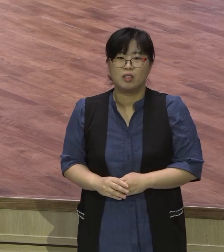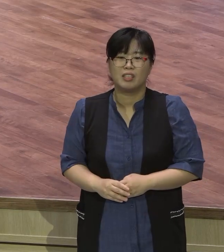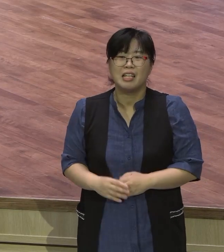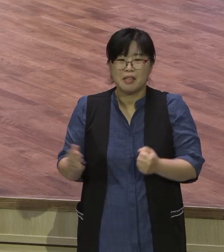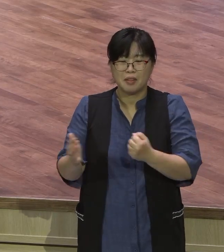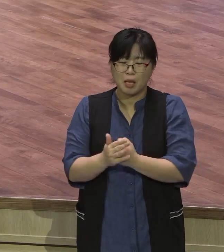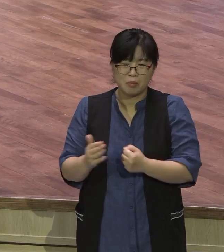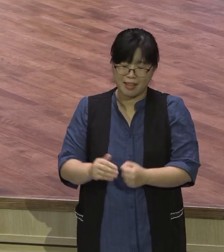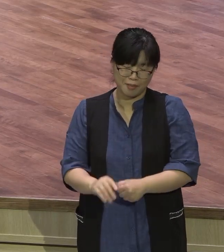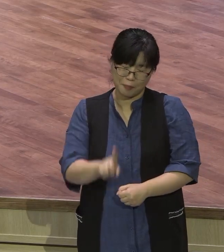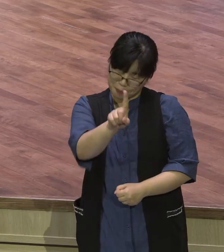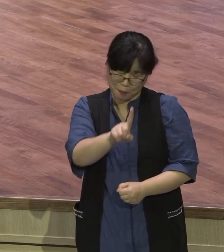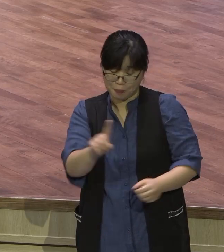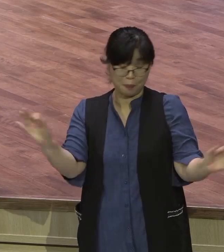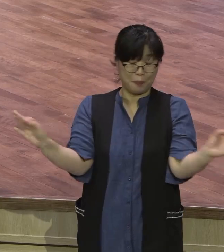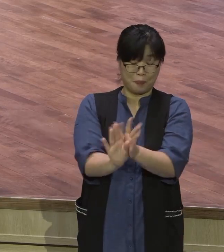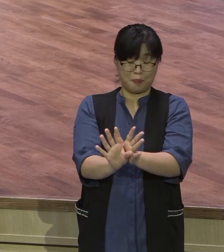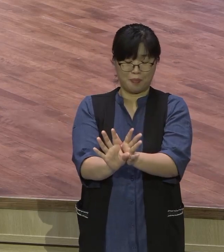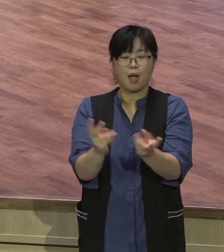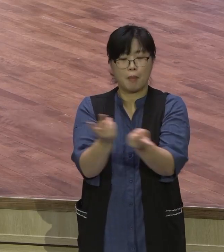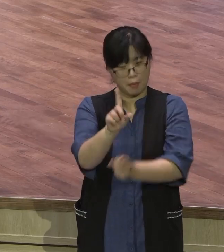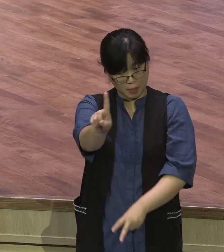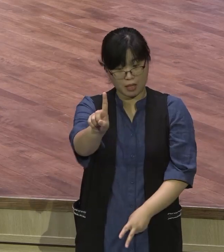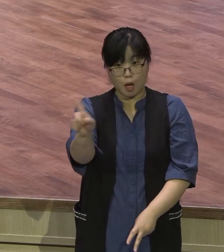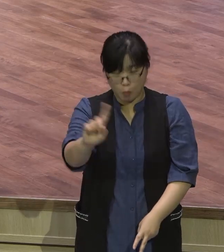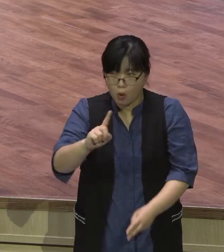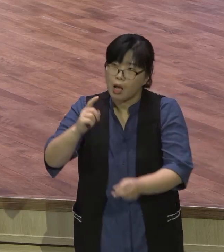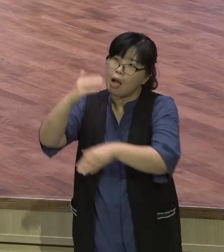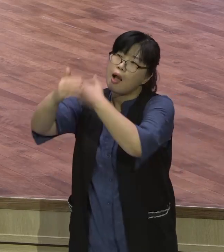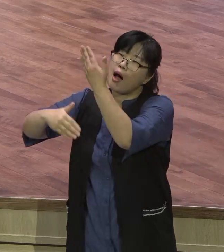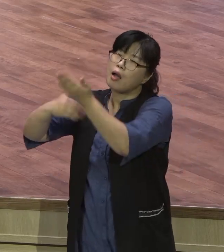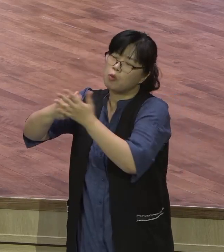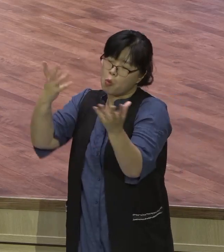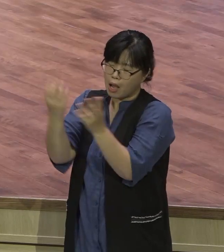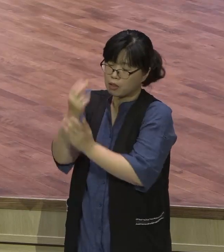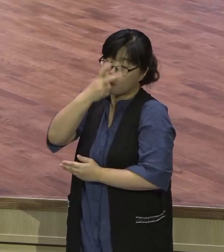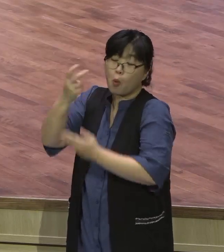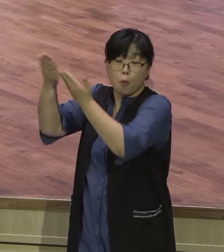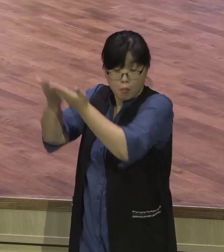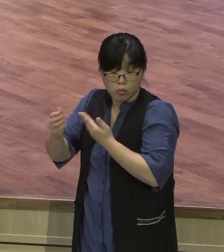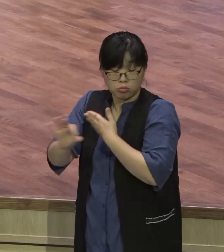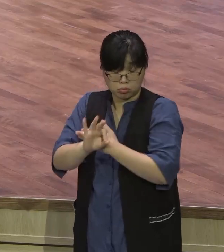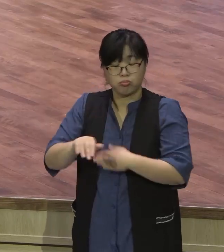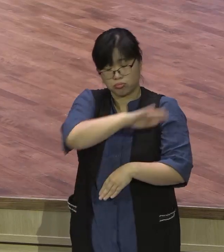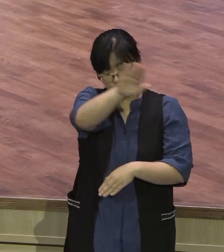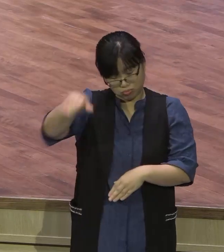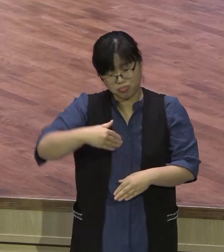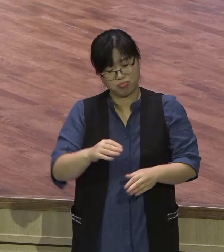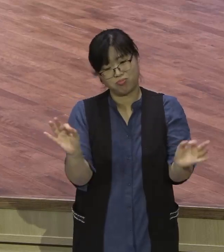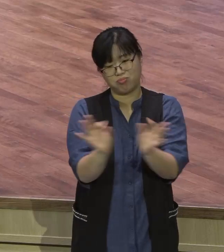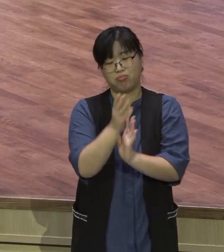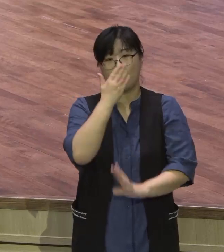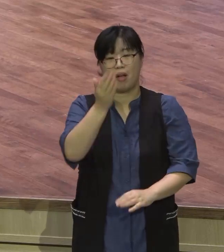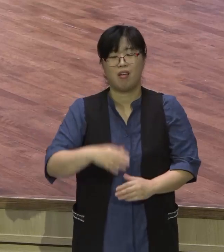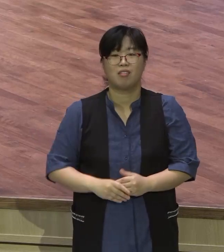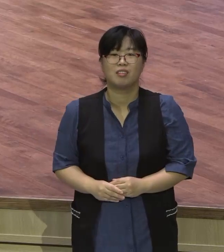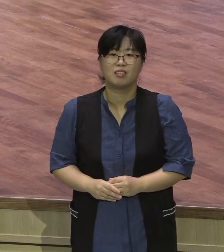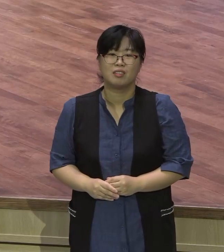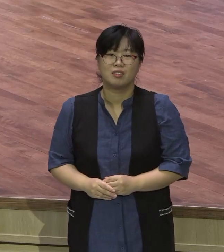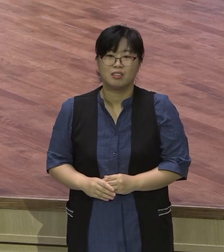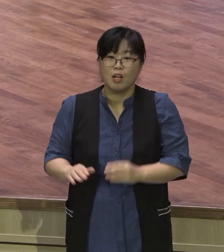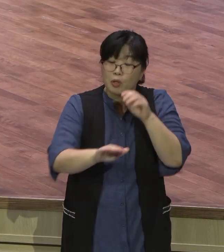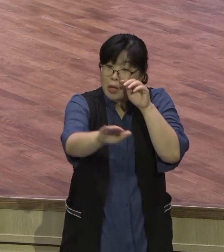이 언약 잡고 기도하시기 바랍니다 영혼이 보장된 우리 인생의 축복을 실제로 너